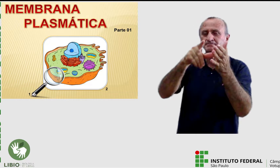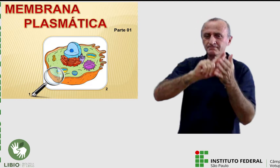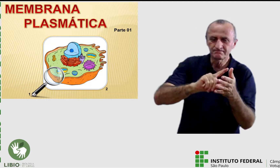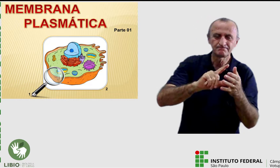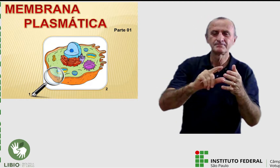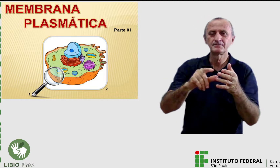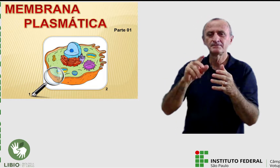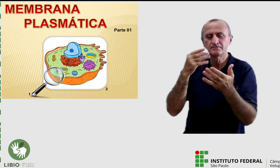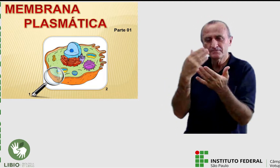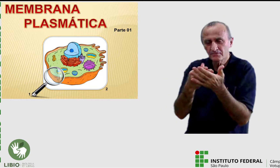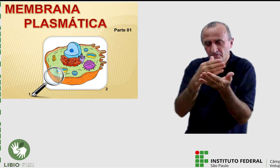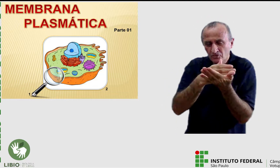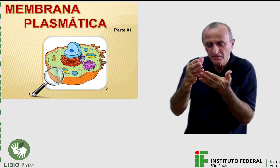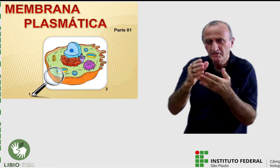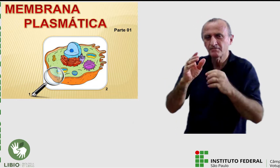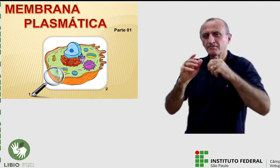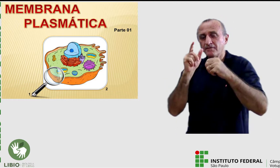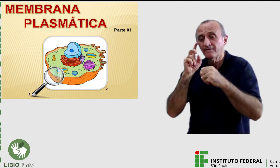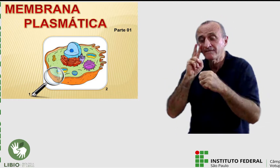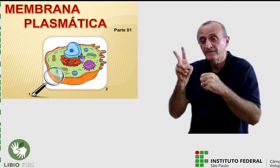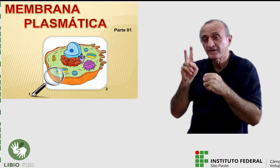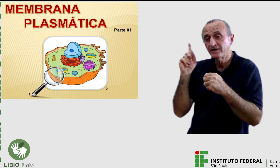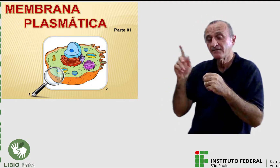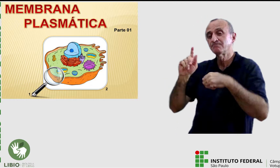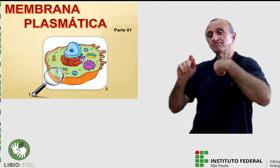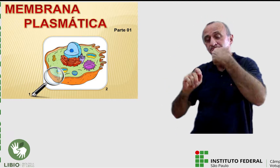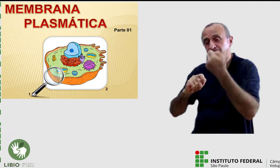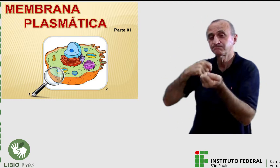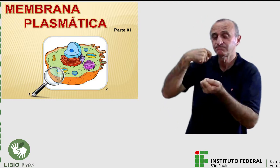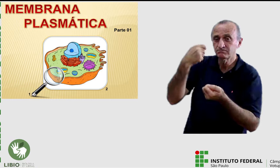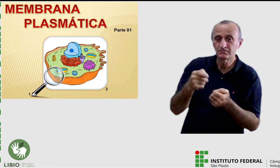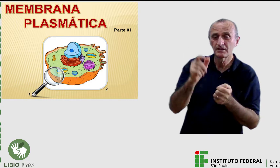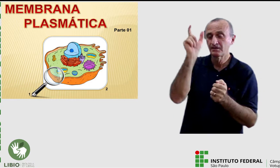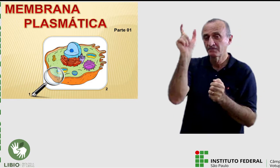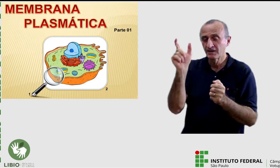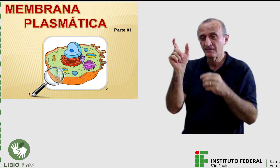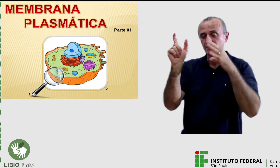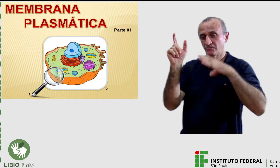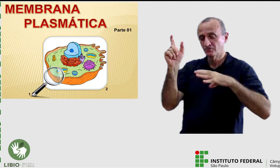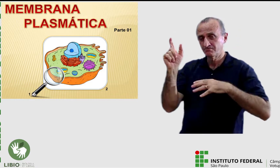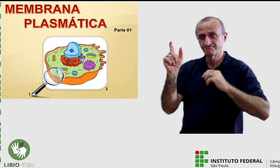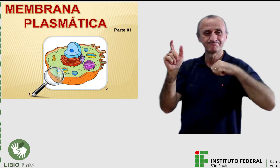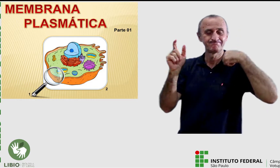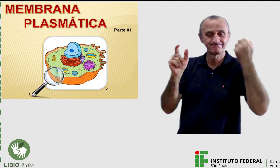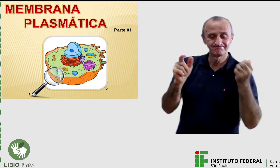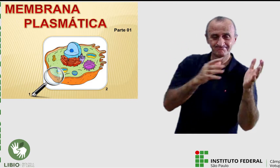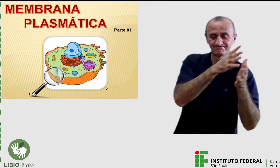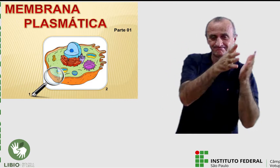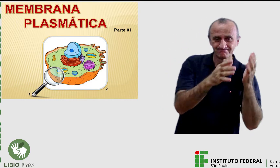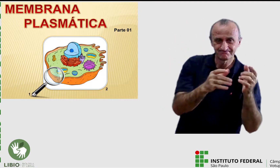teremos, então, antes de iniciar o assunto, temos o sinalário, então é a palavra em português, o sinal em libras, as suas combinações,